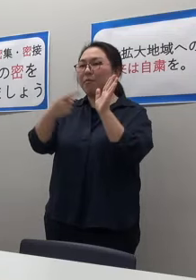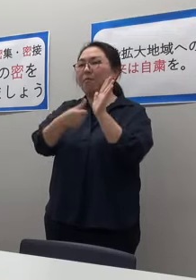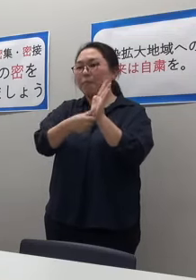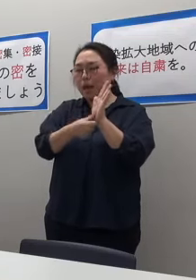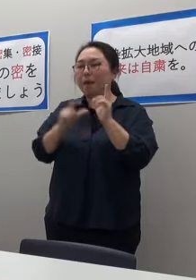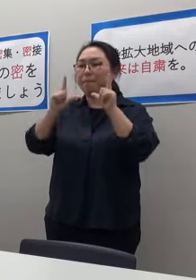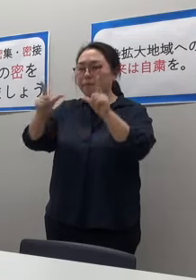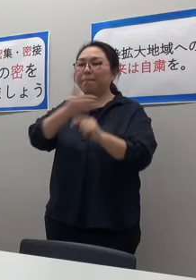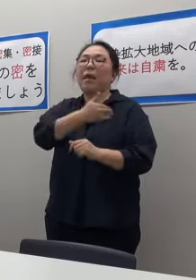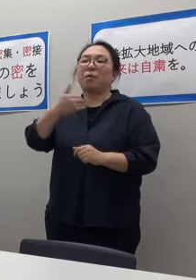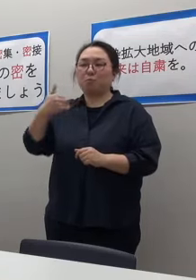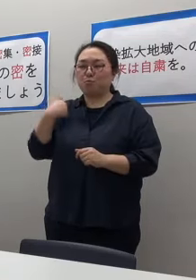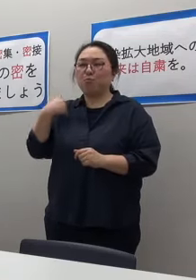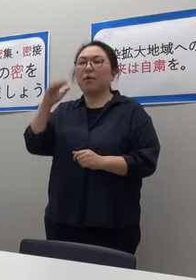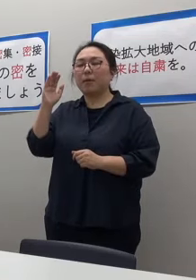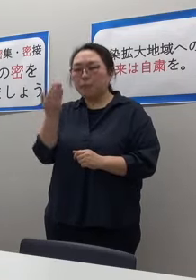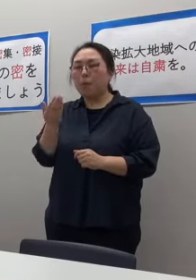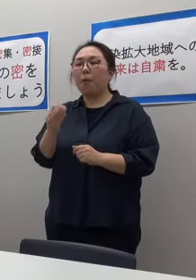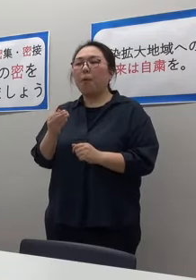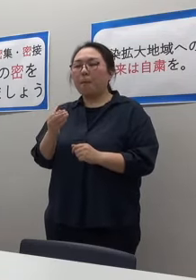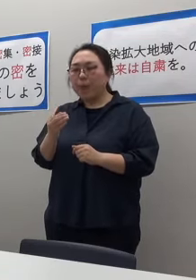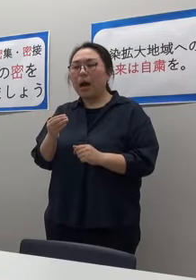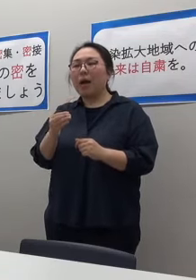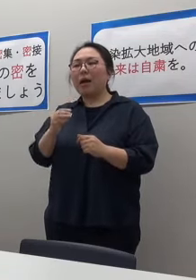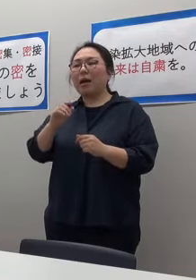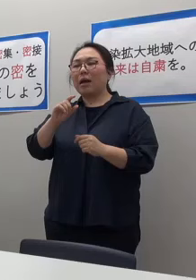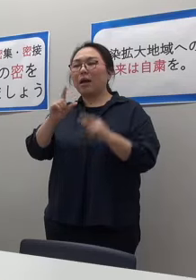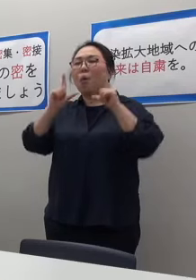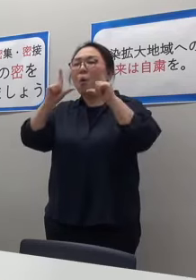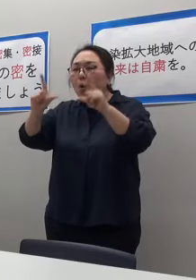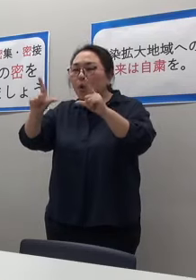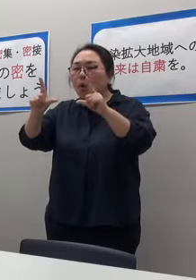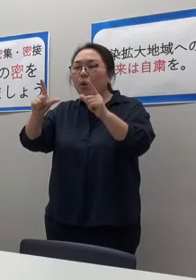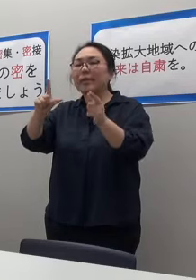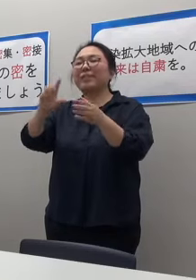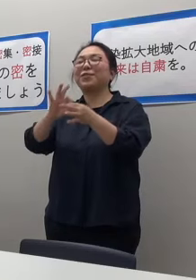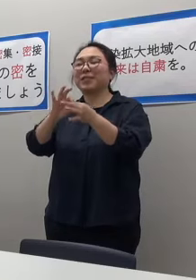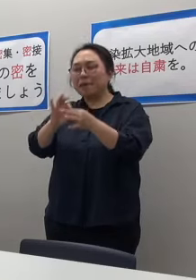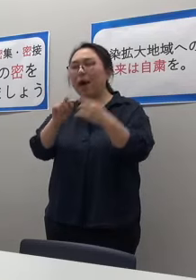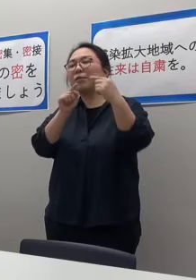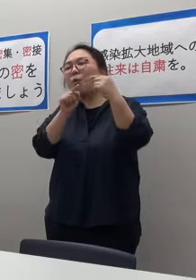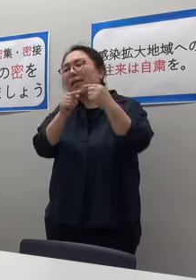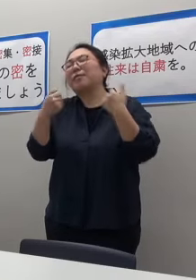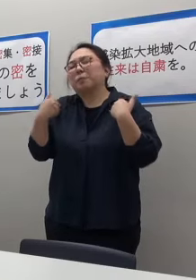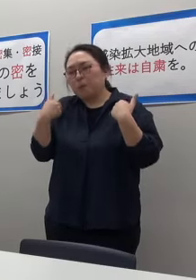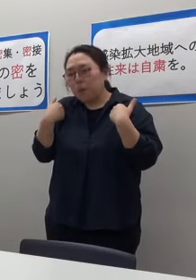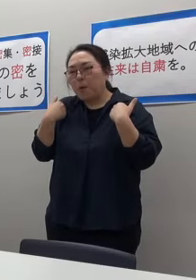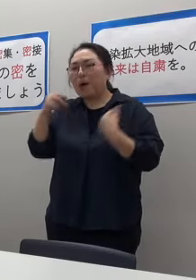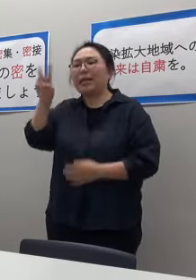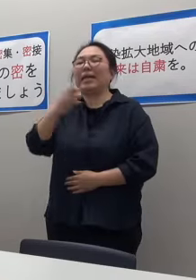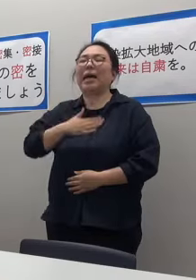ていただきますけれども、勤務先等が自ら公表するなど調整の整った段階で行わせていただこうとします。4